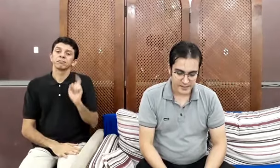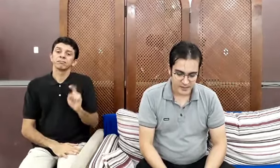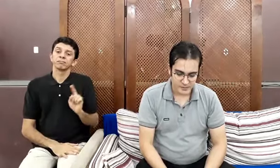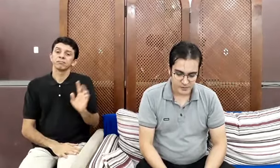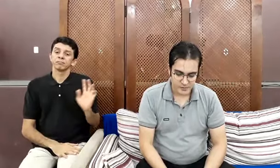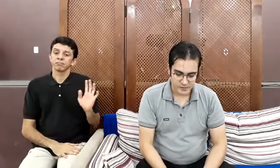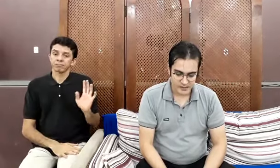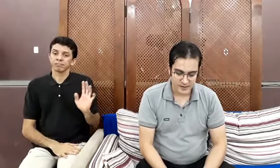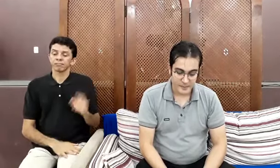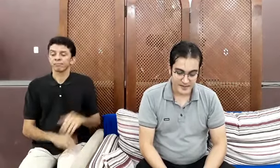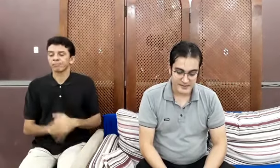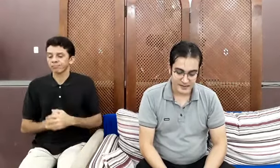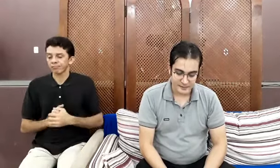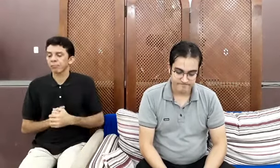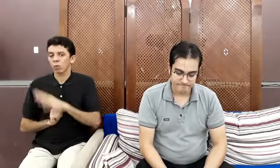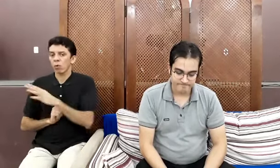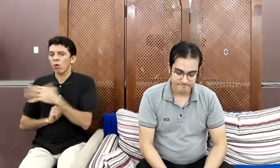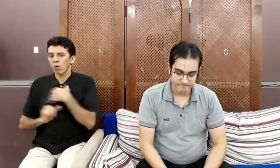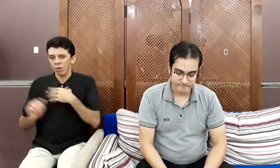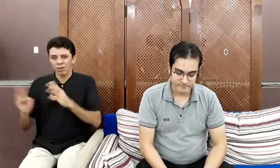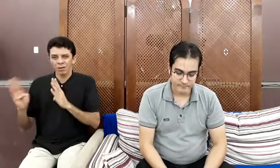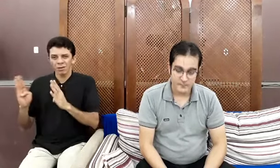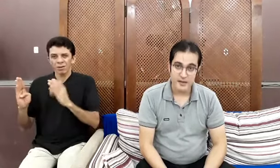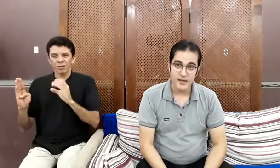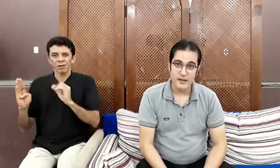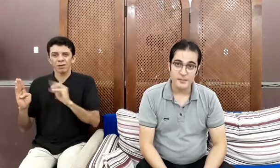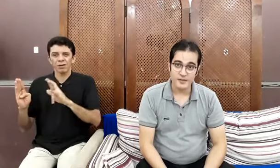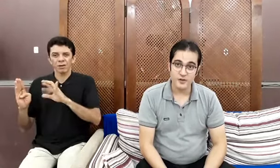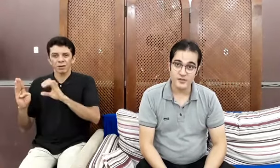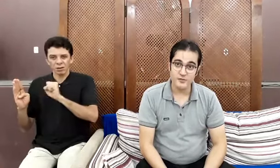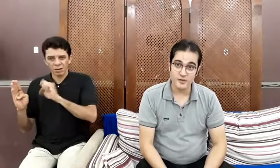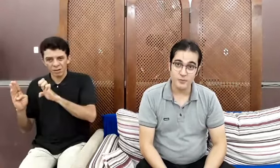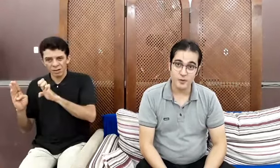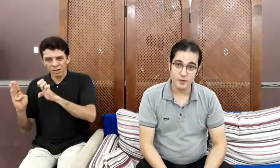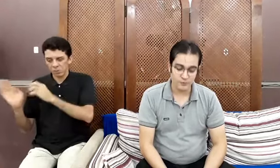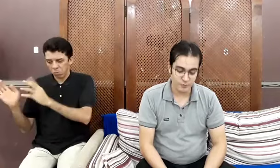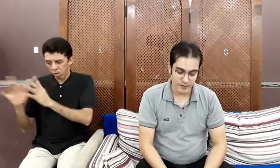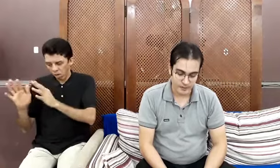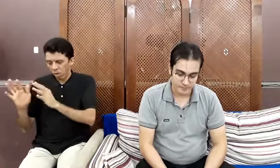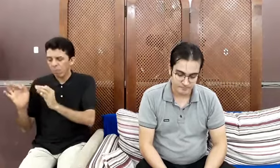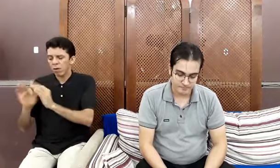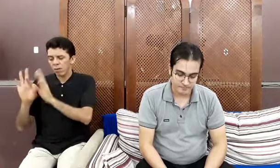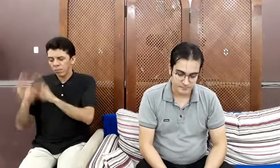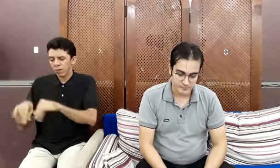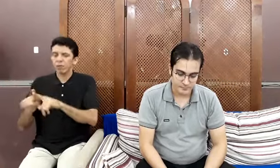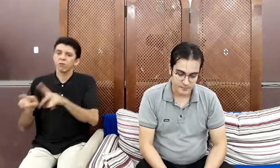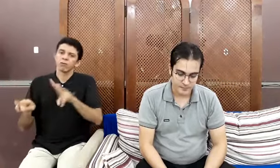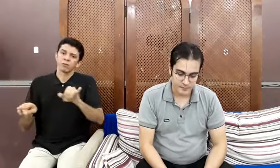Esta crise, meus irmãos, ela vai passar, mas nós estamos sendo provados por ela.